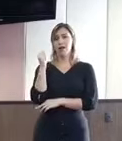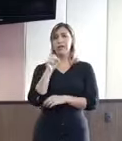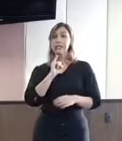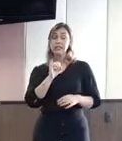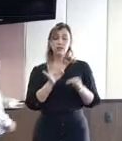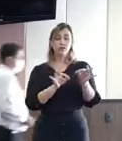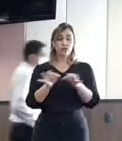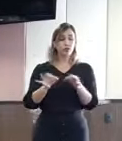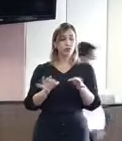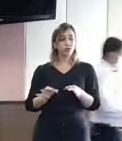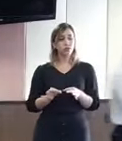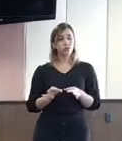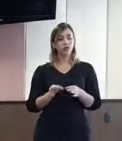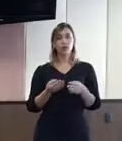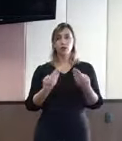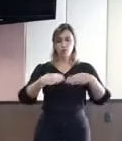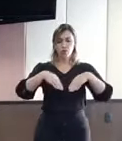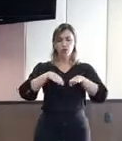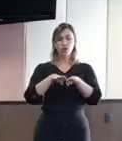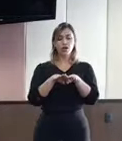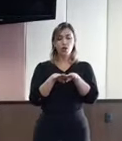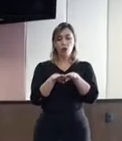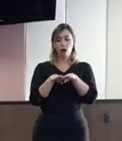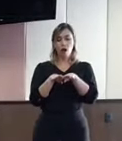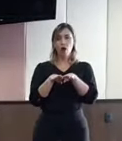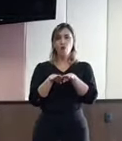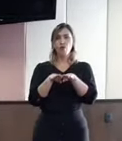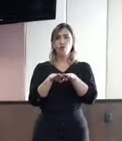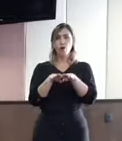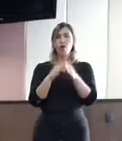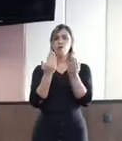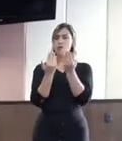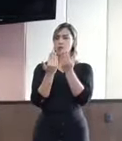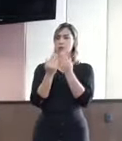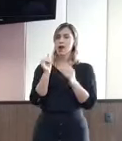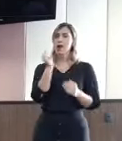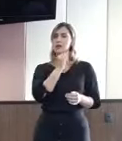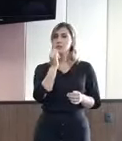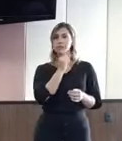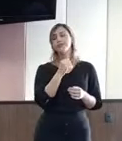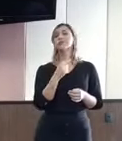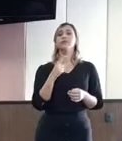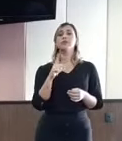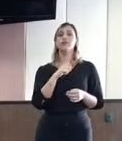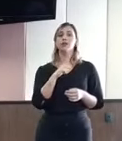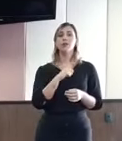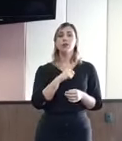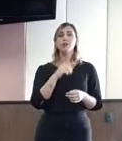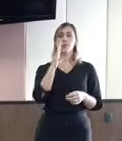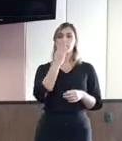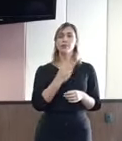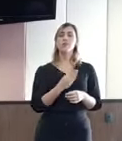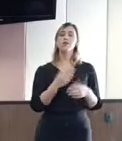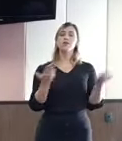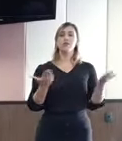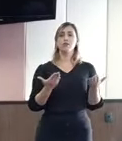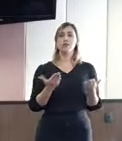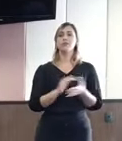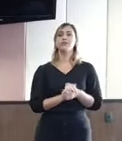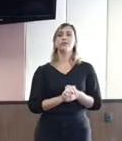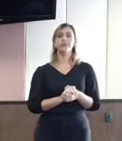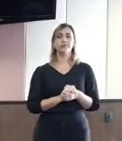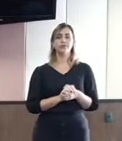nós plotarmos, colocarmos relacionado com a Itália, nós temos no Brasil, por exemplo, que a gente tem